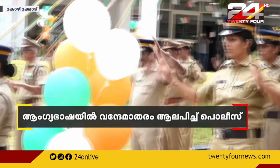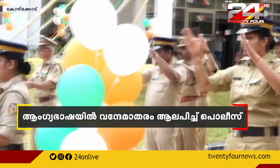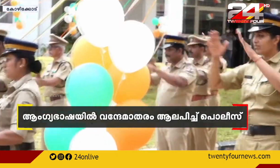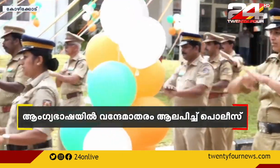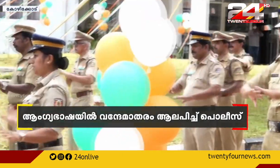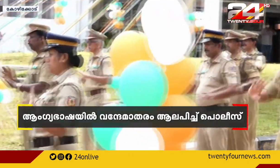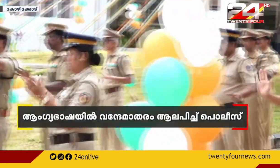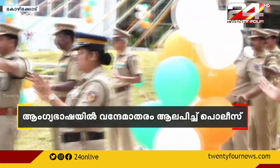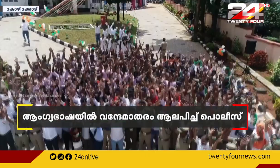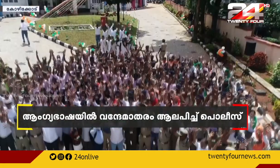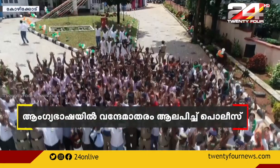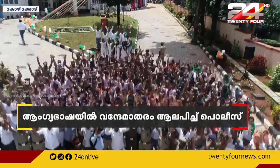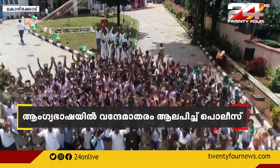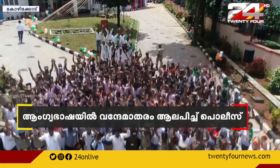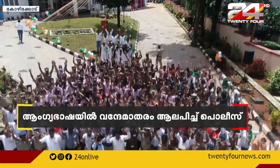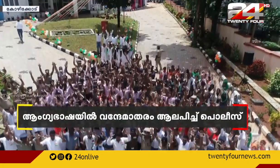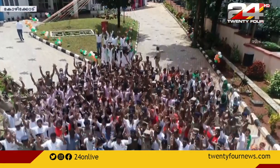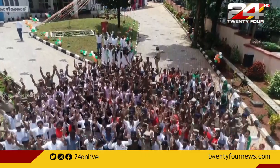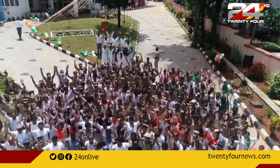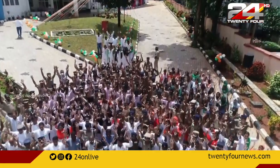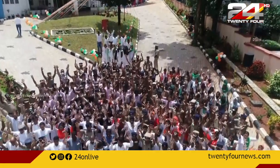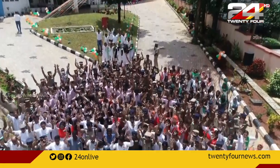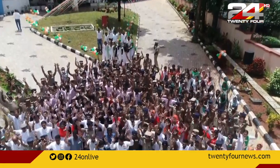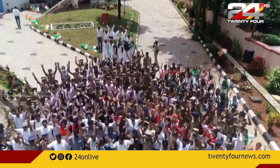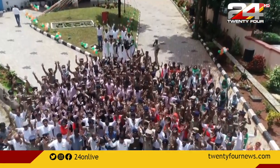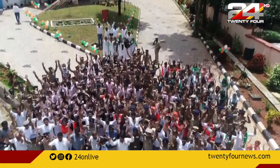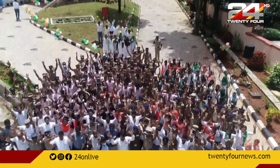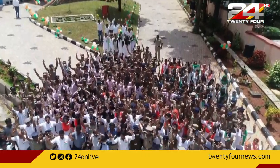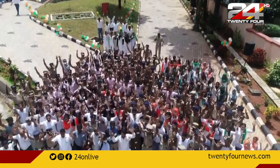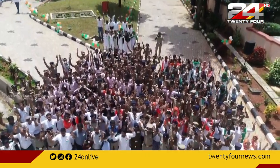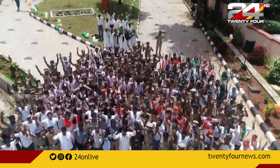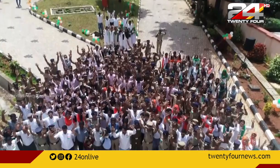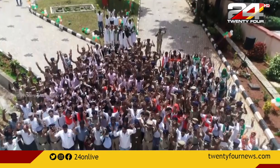ഫോർ ഹിയറിംഗ് എംപേർഡും സഹകരിച്ചായിരുന്നു പരിശീലനം നൽകിയത്. 24 കോഴിക്കോട്.